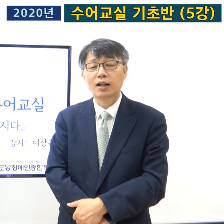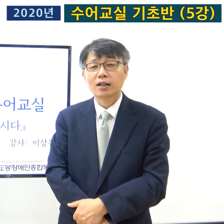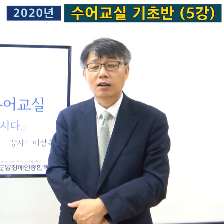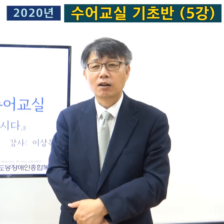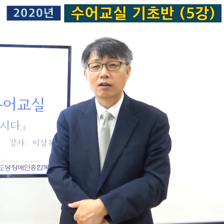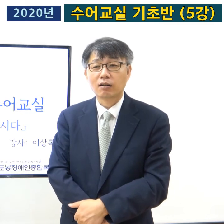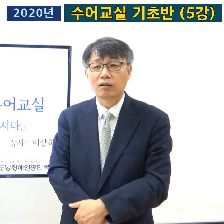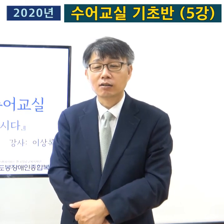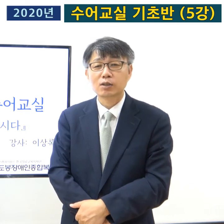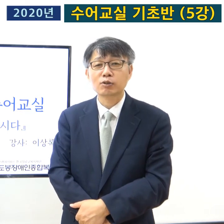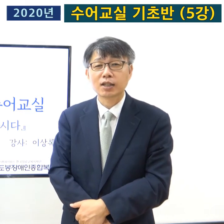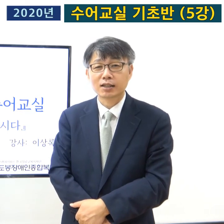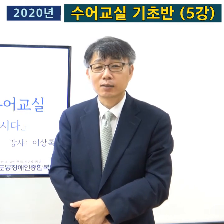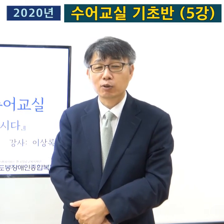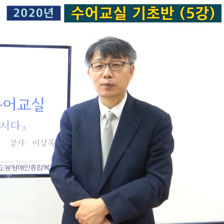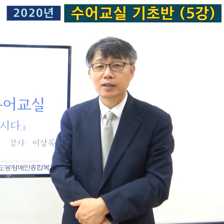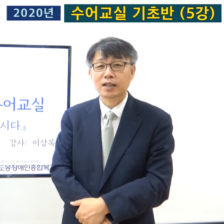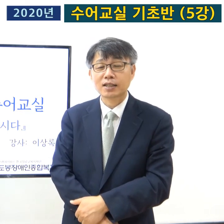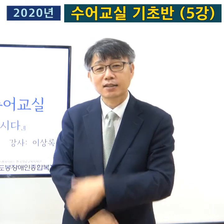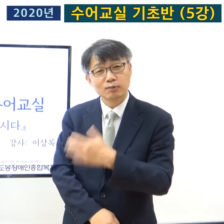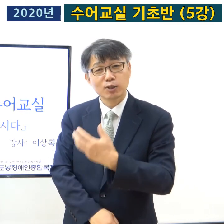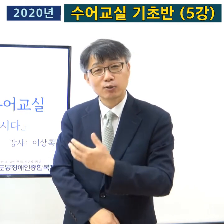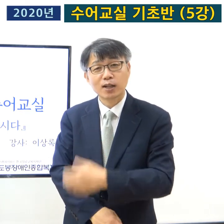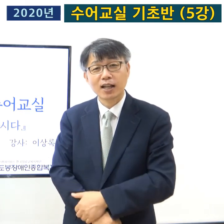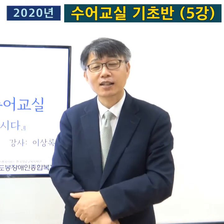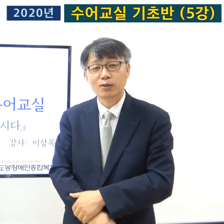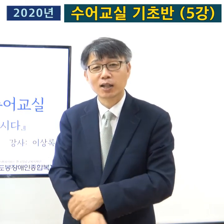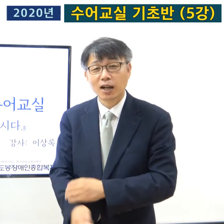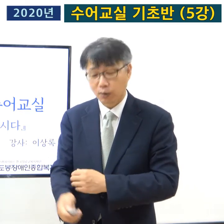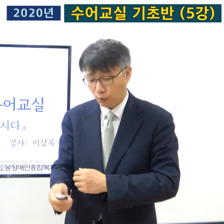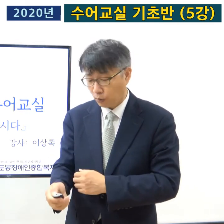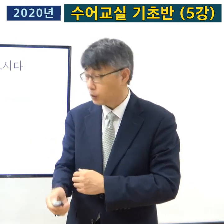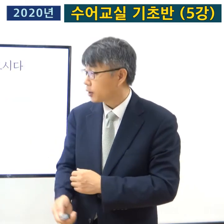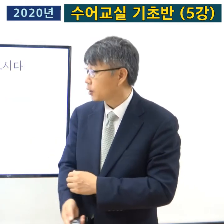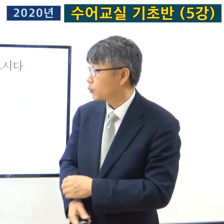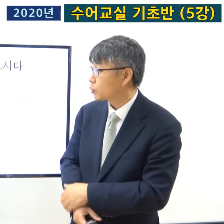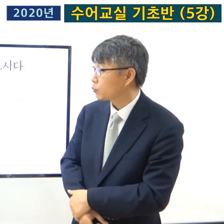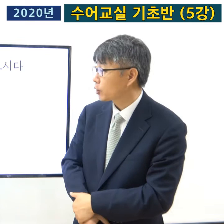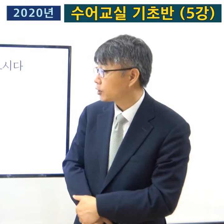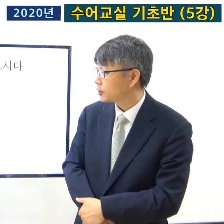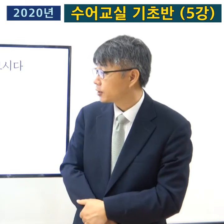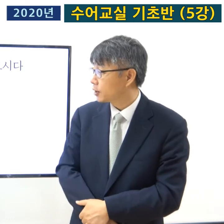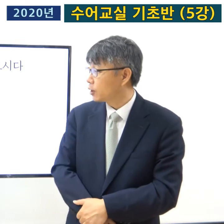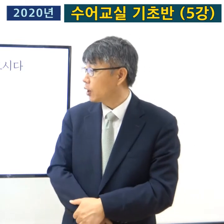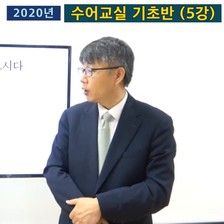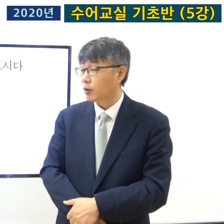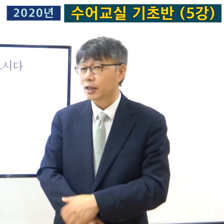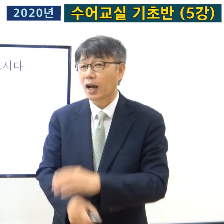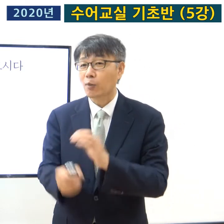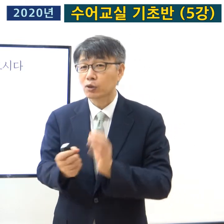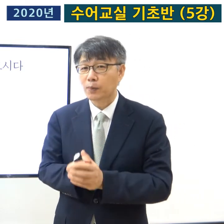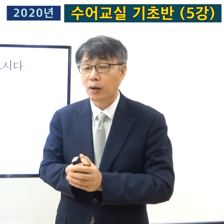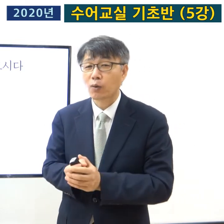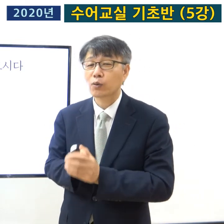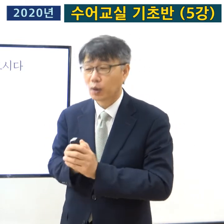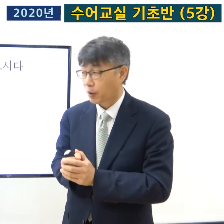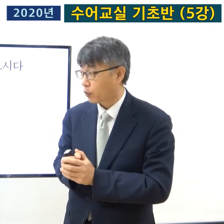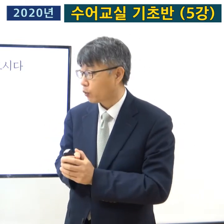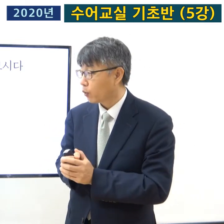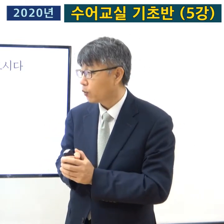저희가 지문자를 복습했는데 이제는 익숙하게 할 거라고 생각하고, 이번 주부터는 4강 복습하고 노래 배우고,